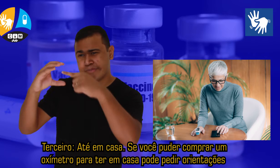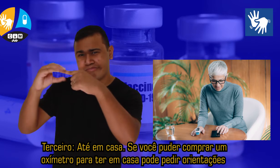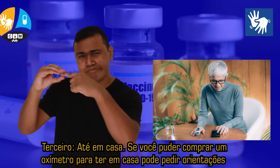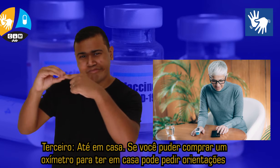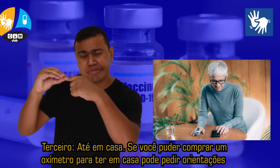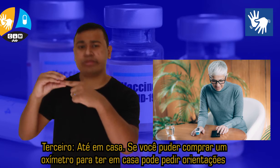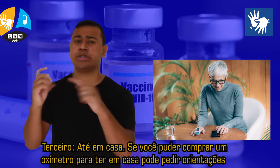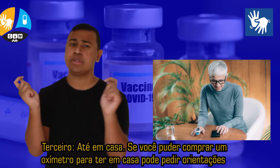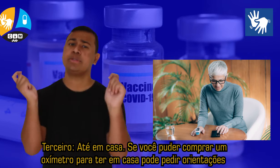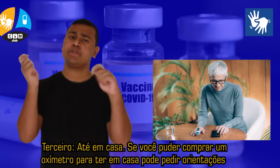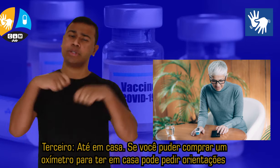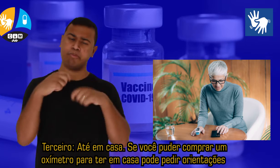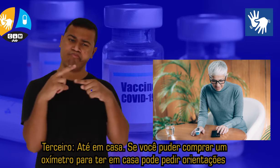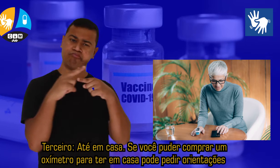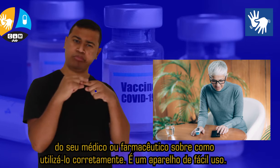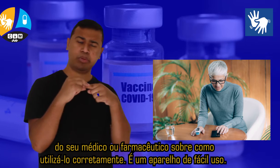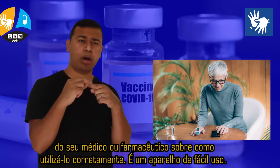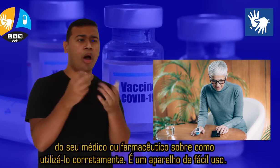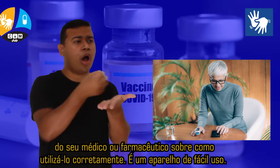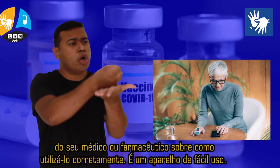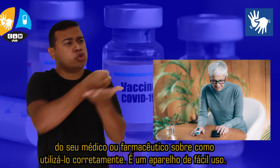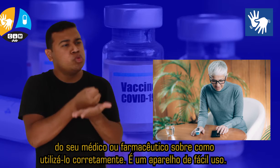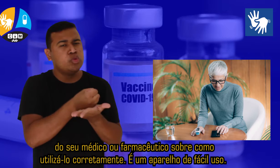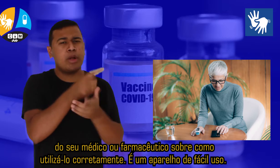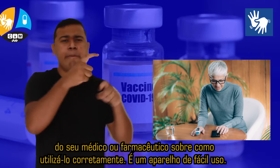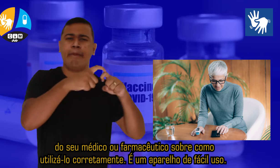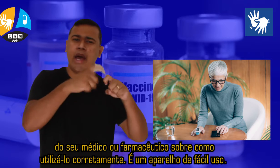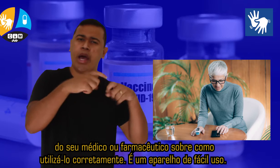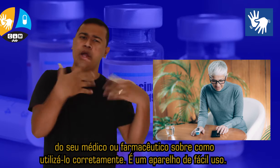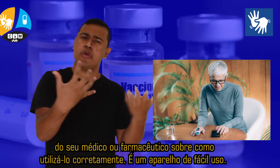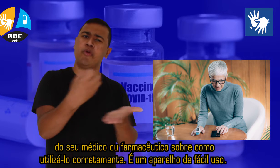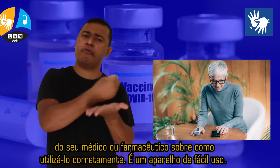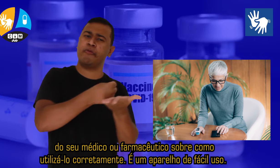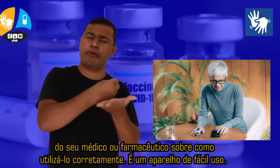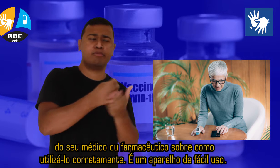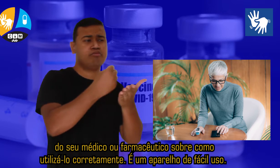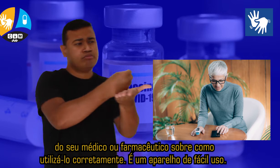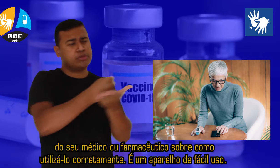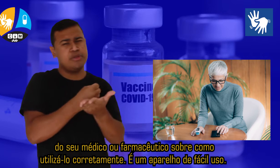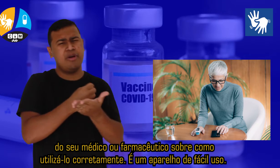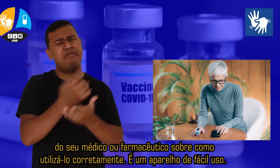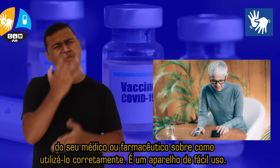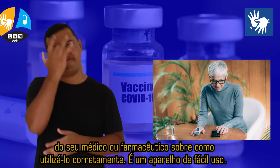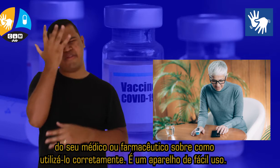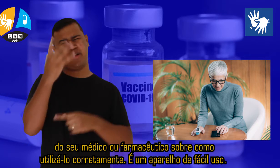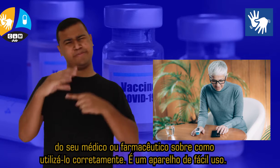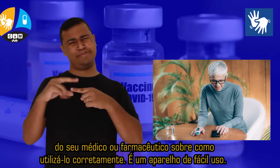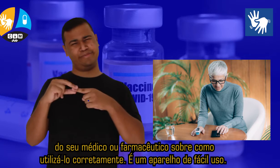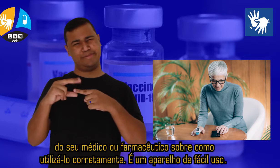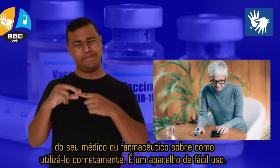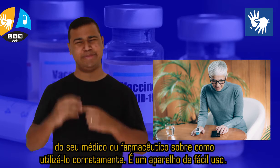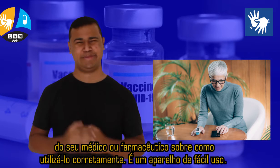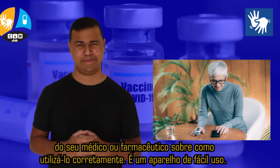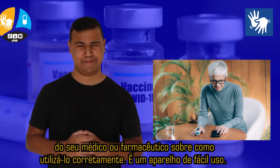em casa, pode pedir orientações de seu médico ou farmacêutico sobre como utilizá-lo corretamente. É um aparelho de fácil